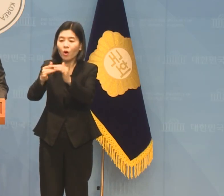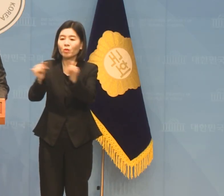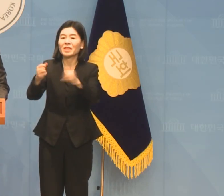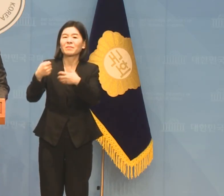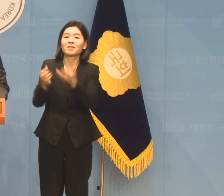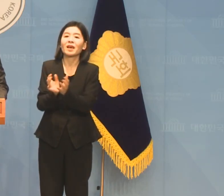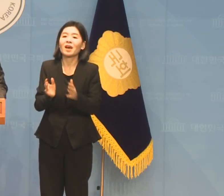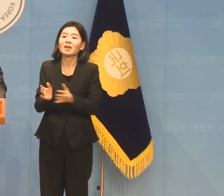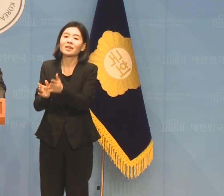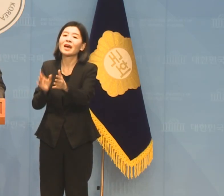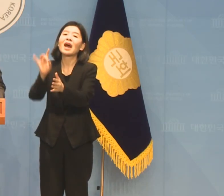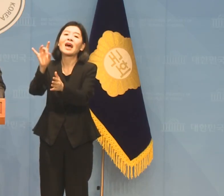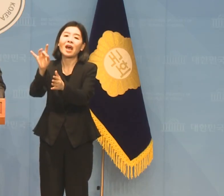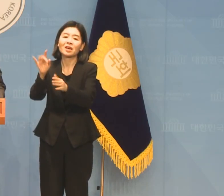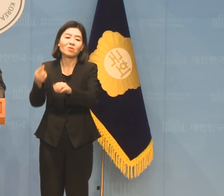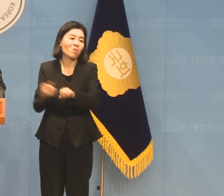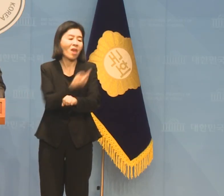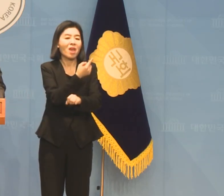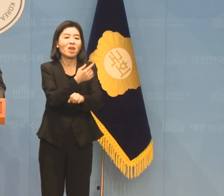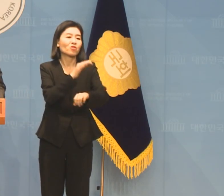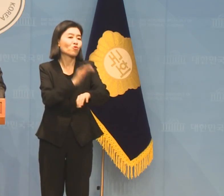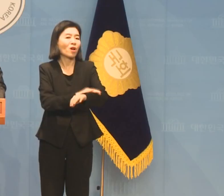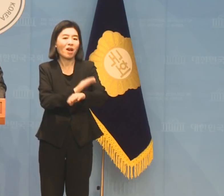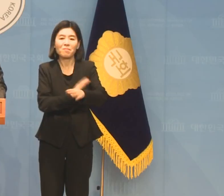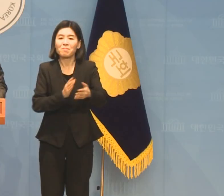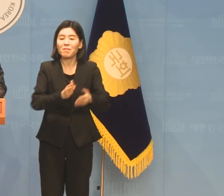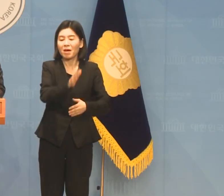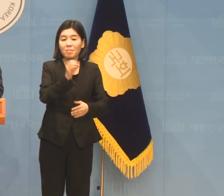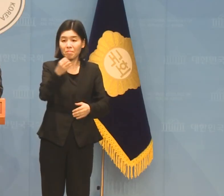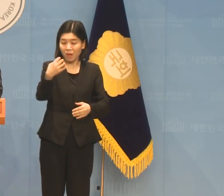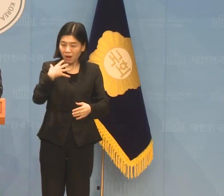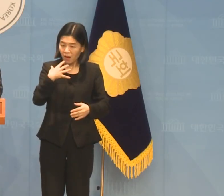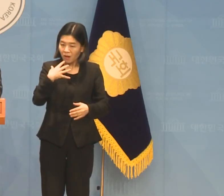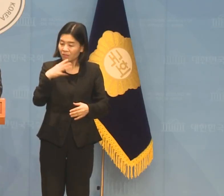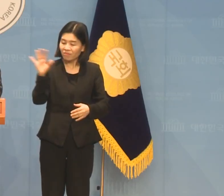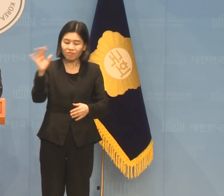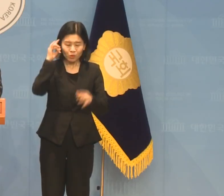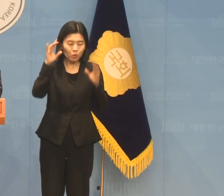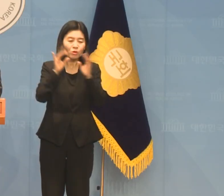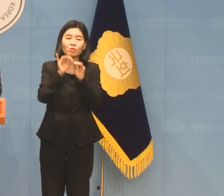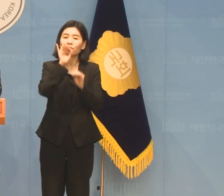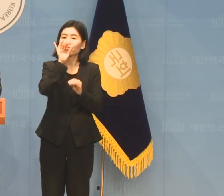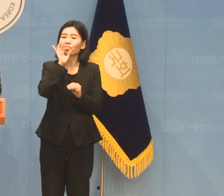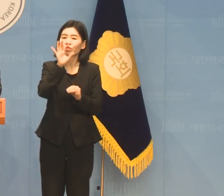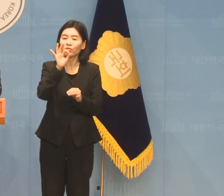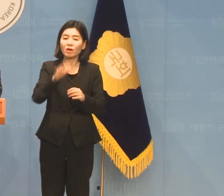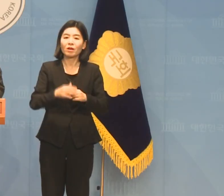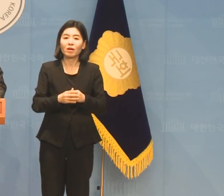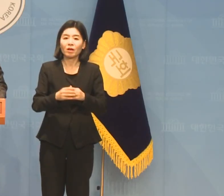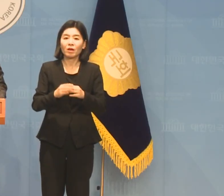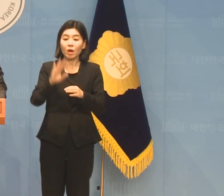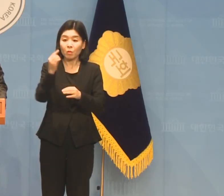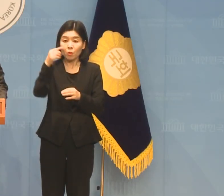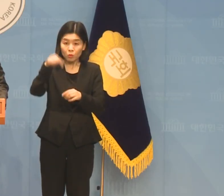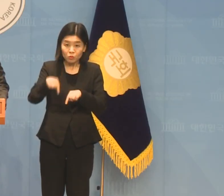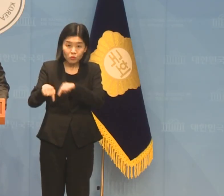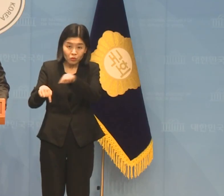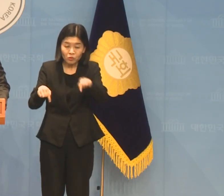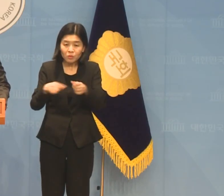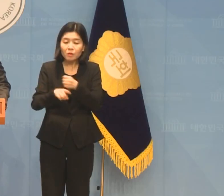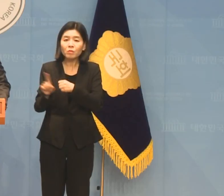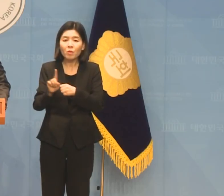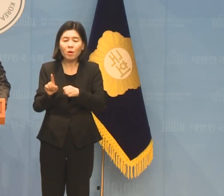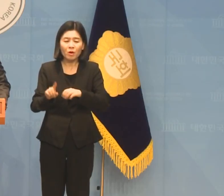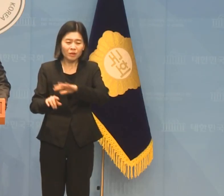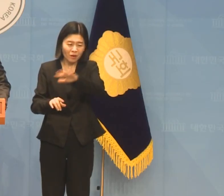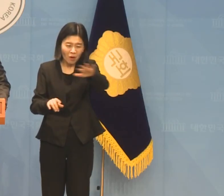말씀이 기억납니다. 하지만 저는 그 말에 동의할 수 없습니다. 보수는 국가사회주의를 추구하고 전체주의적 성향을